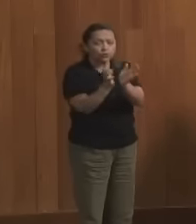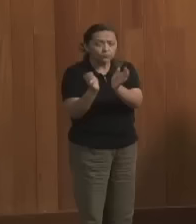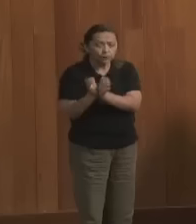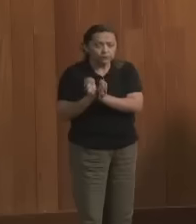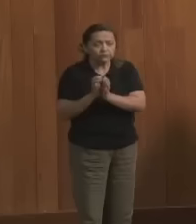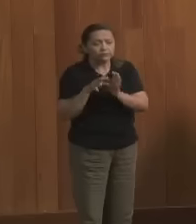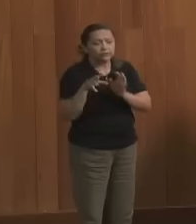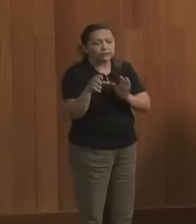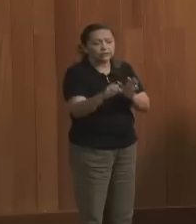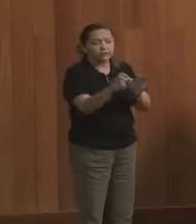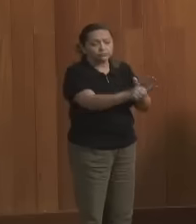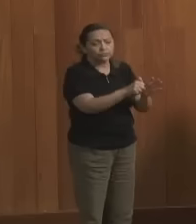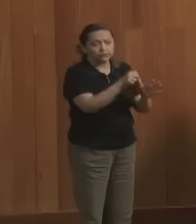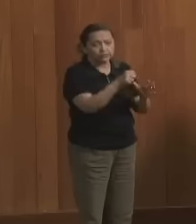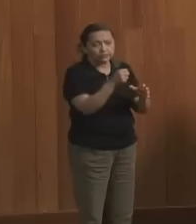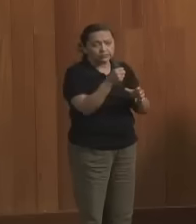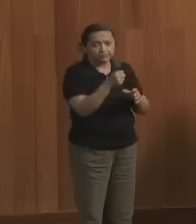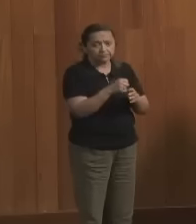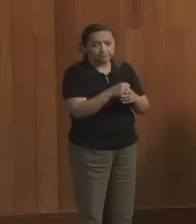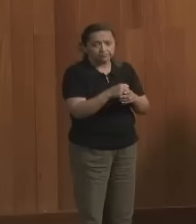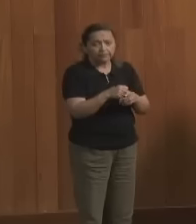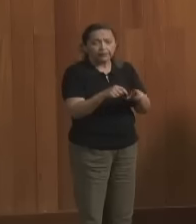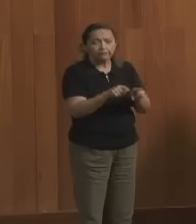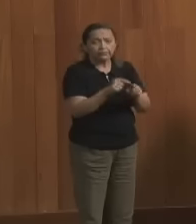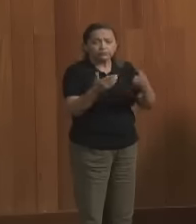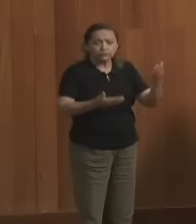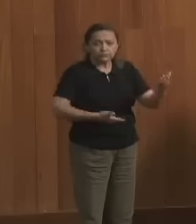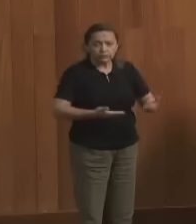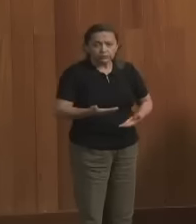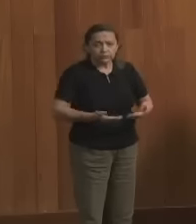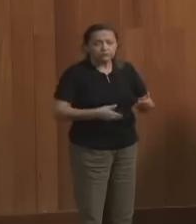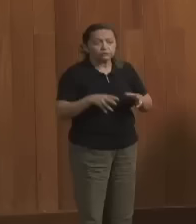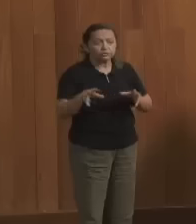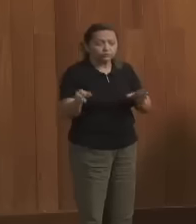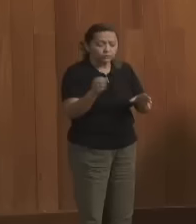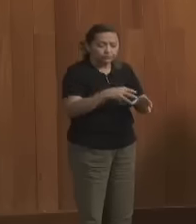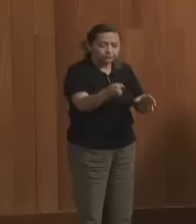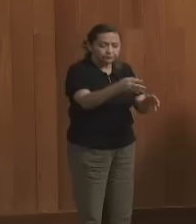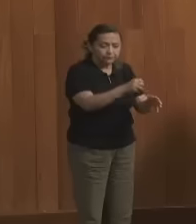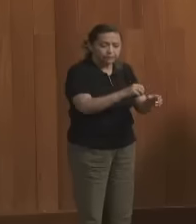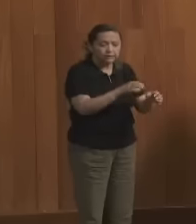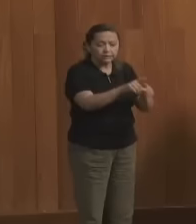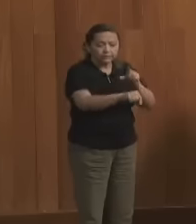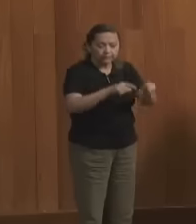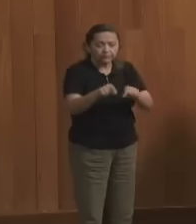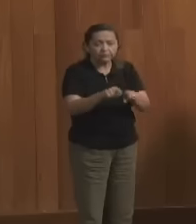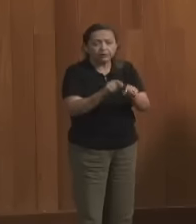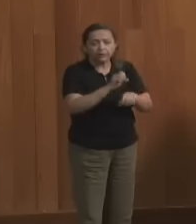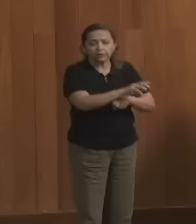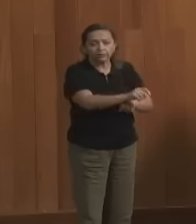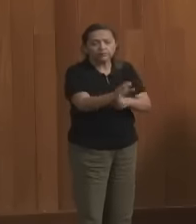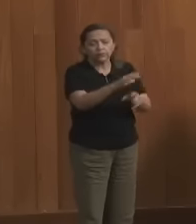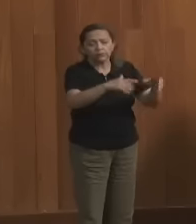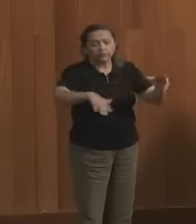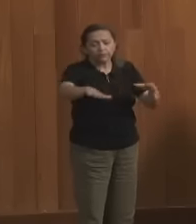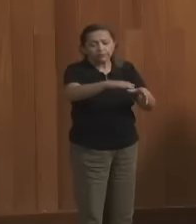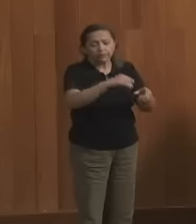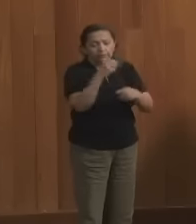de catadores, para o serviço de coleta seletiva e educação ambiental nos